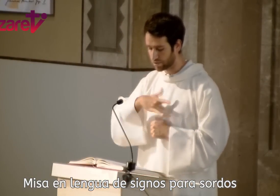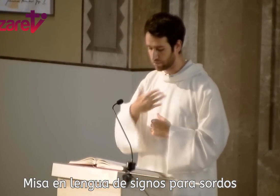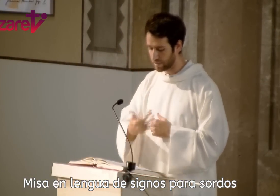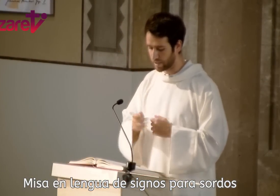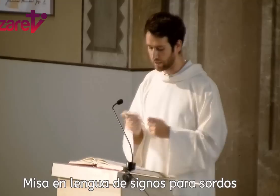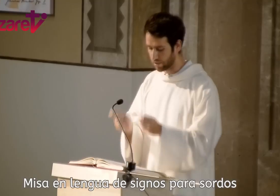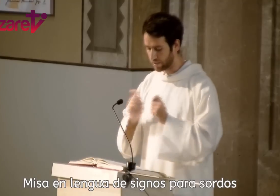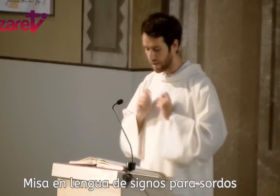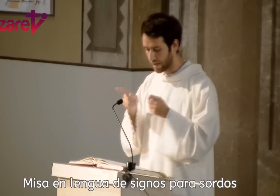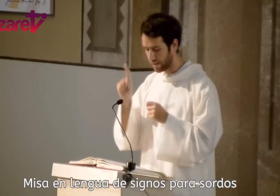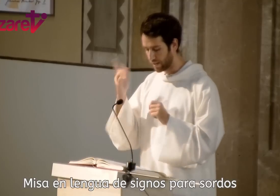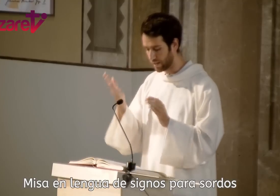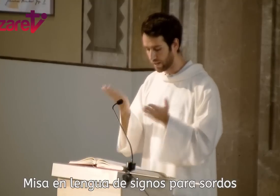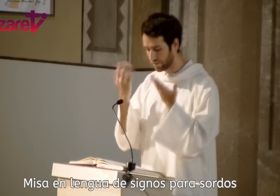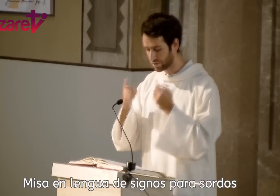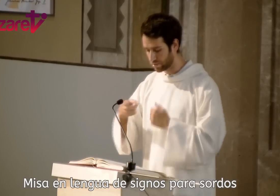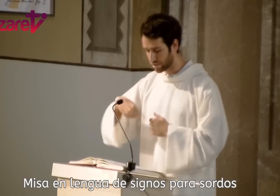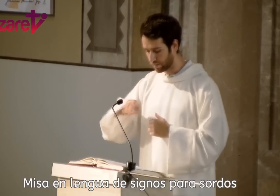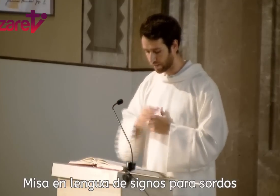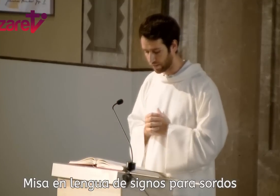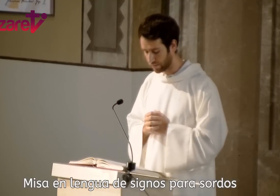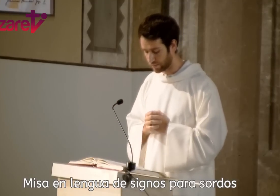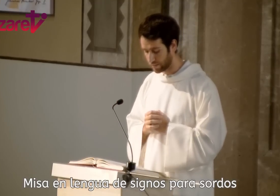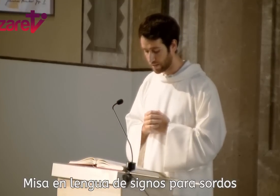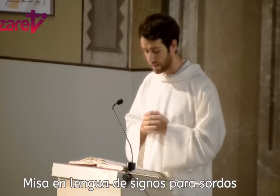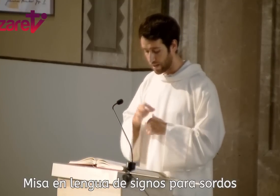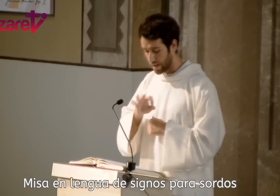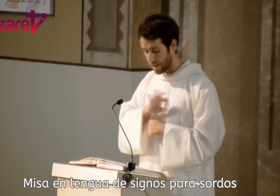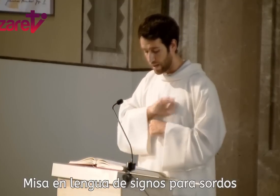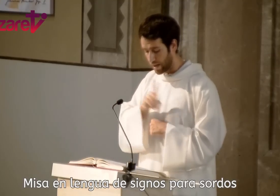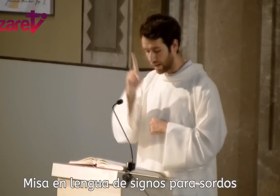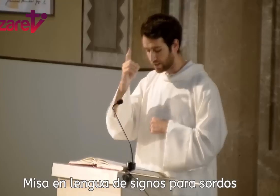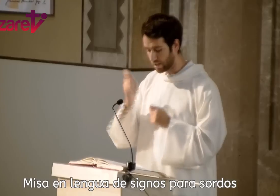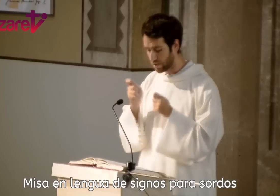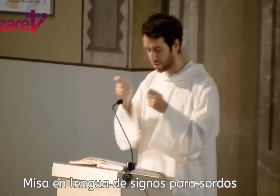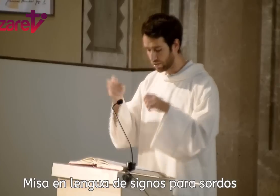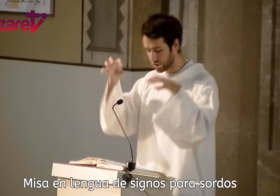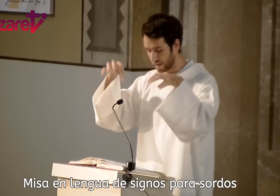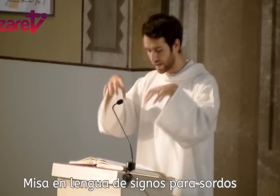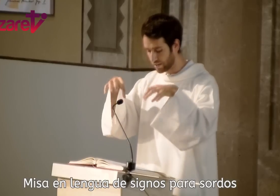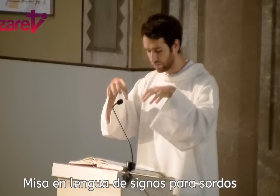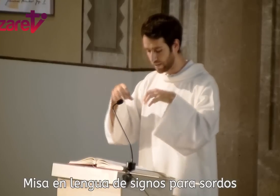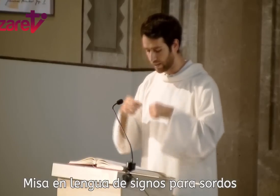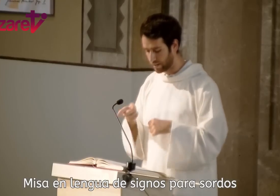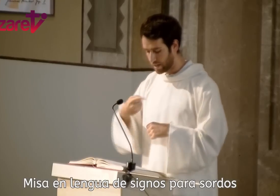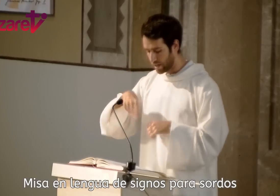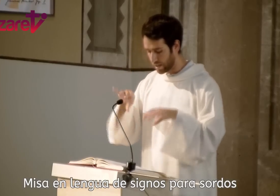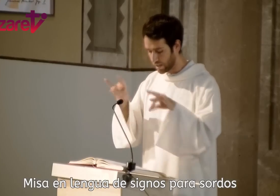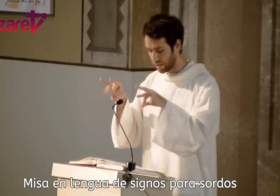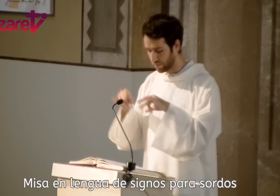tu misericordia y danos tu salvación. El Señor nos dará la lluvia y